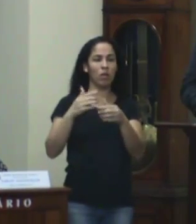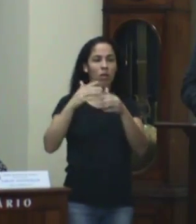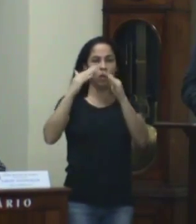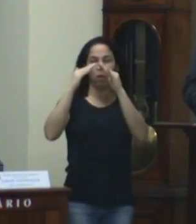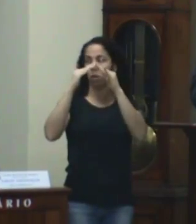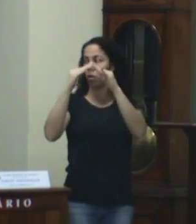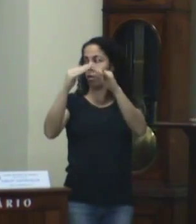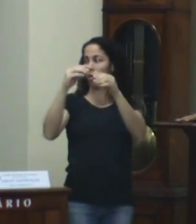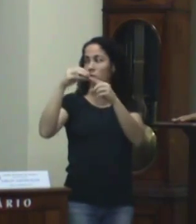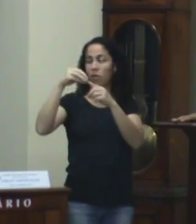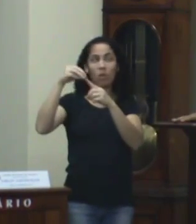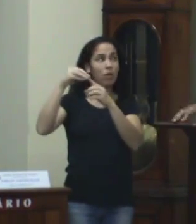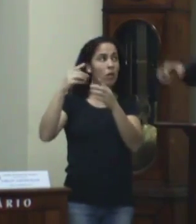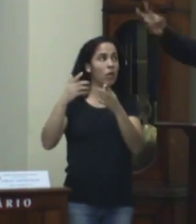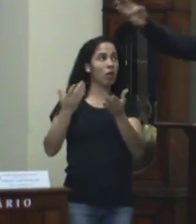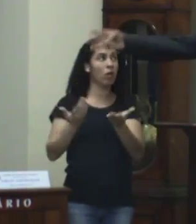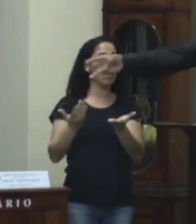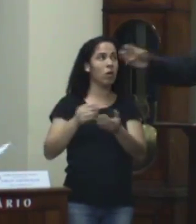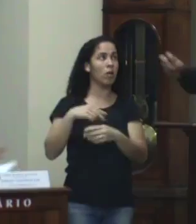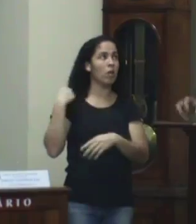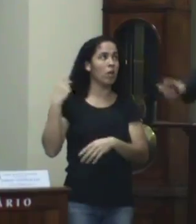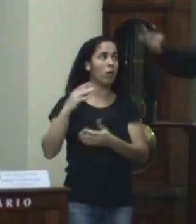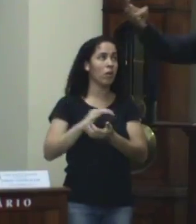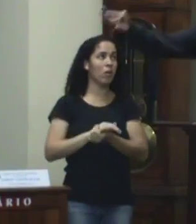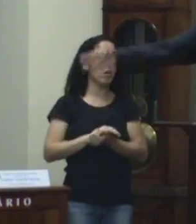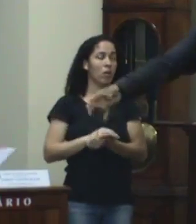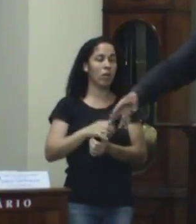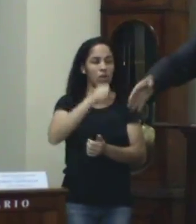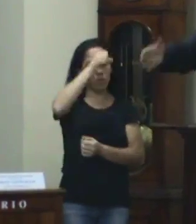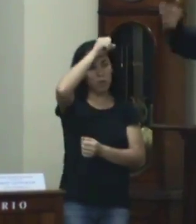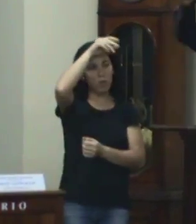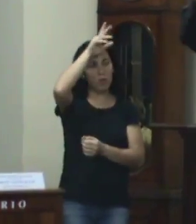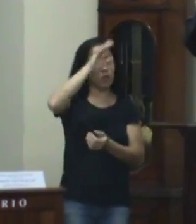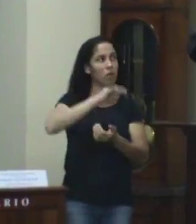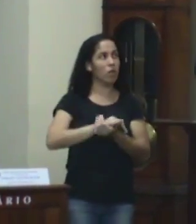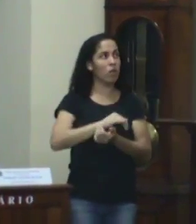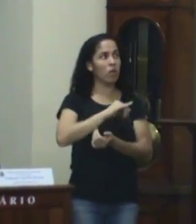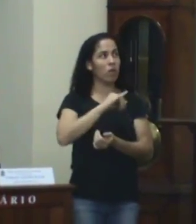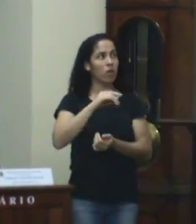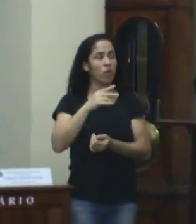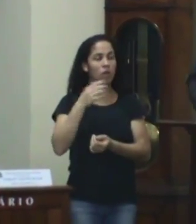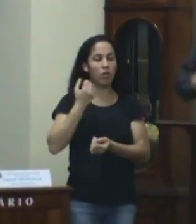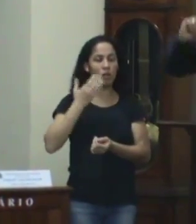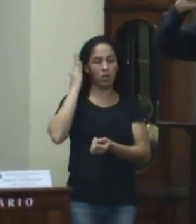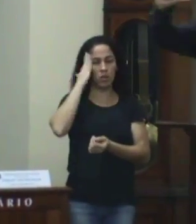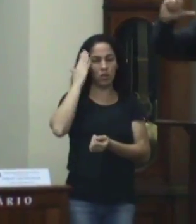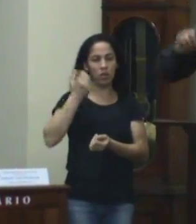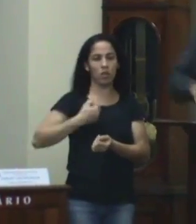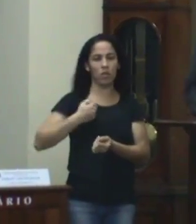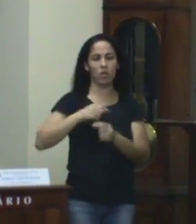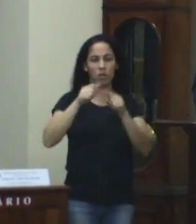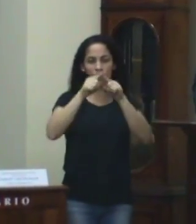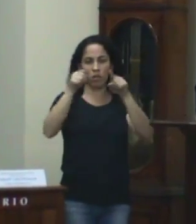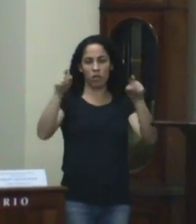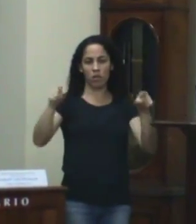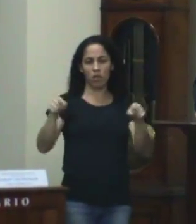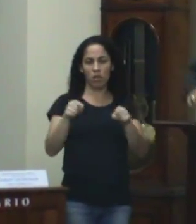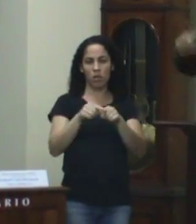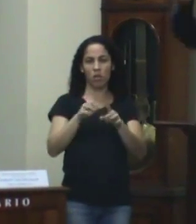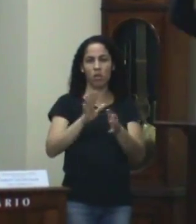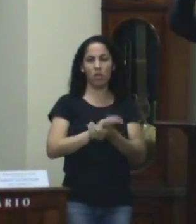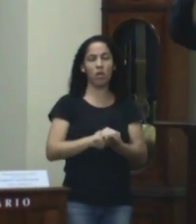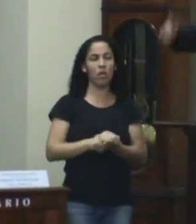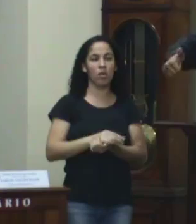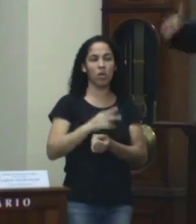de ônibus. E eles vão pedir para quem? O vereador. Pedir para o prefeito. Então, se você sabe o número, a placa desse